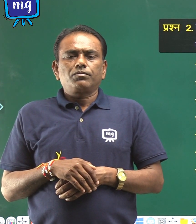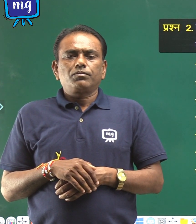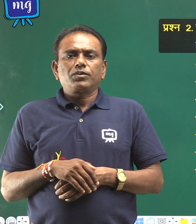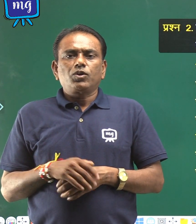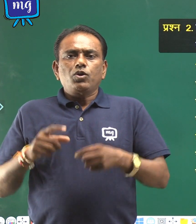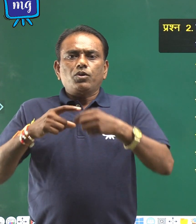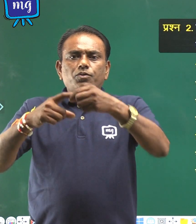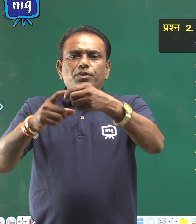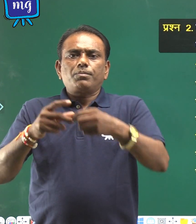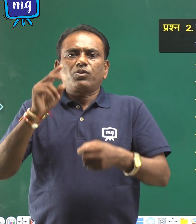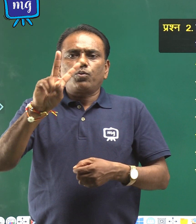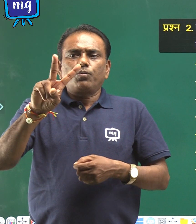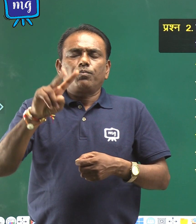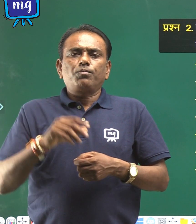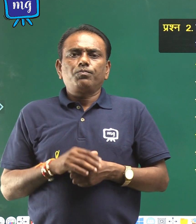प्रश्न 2,